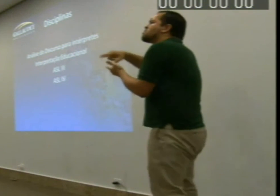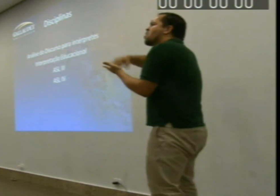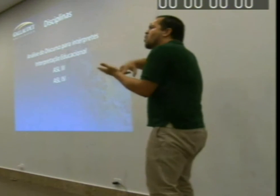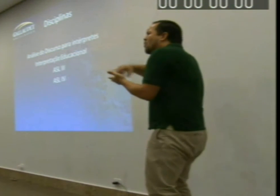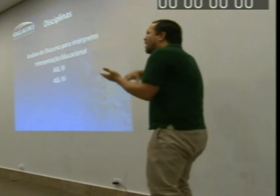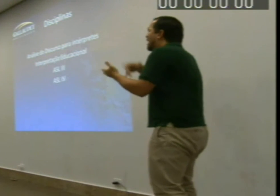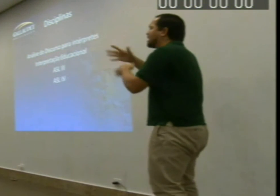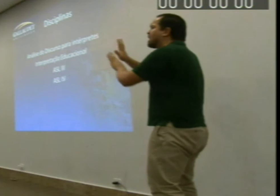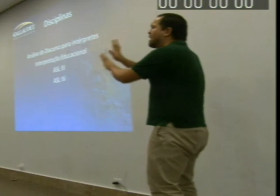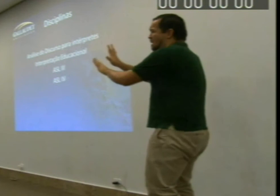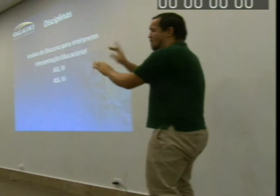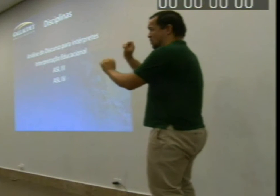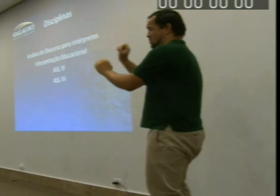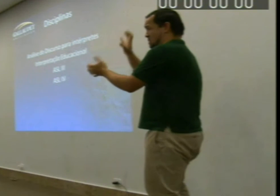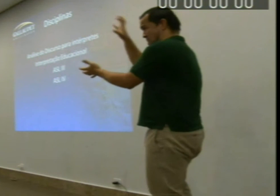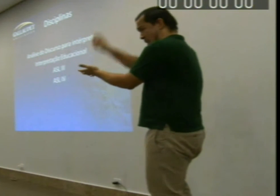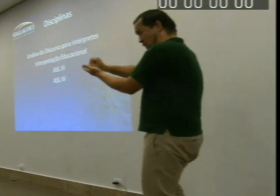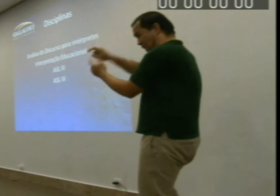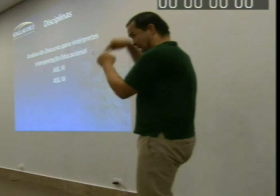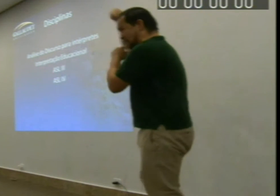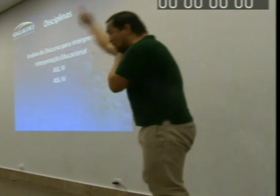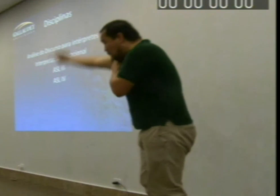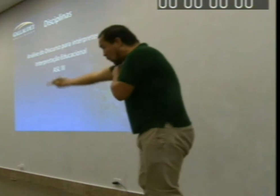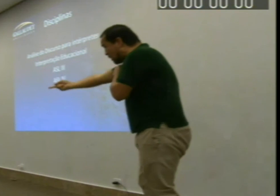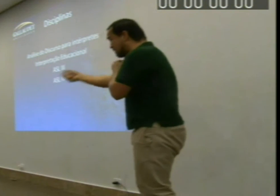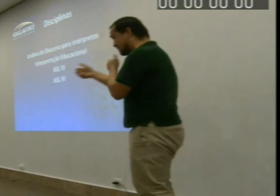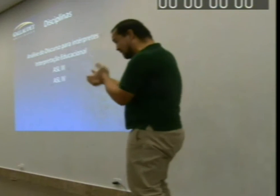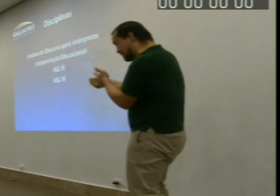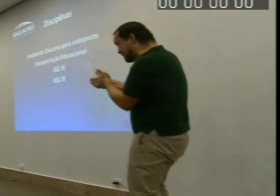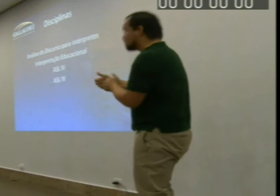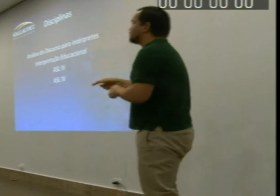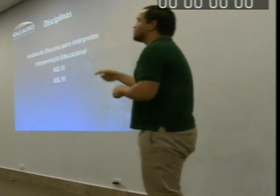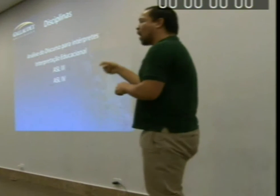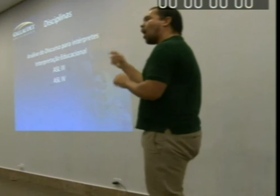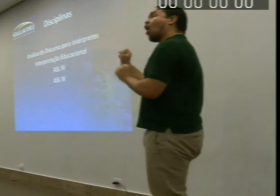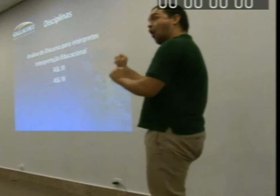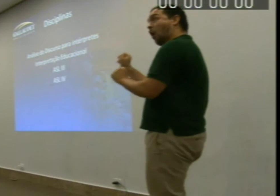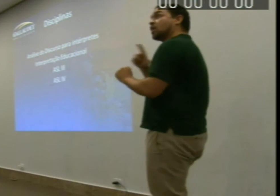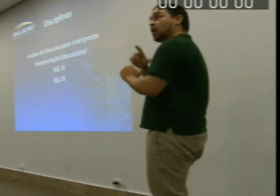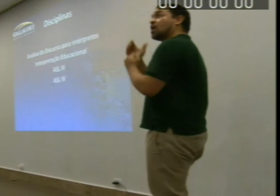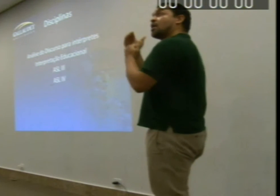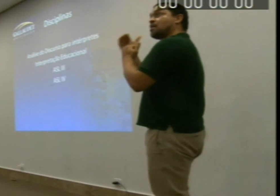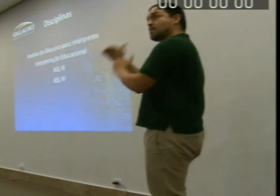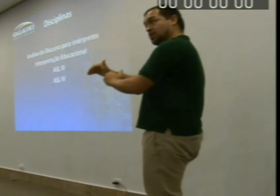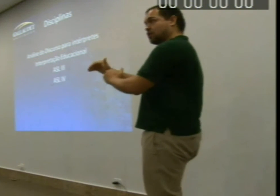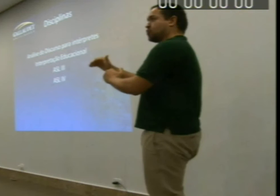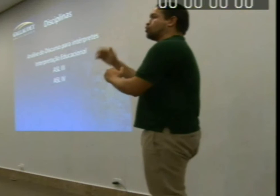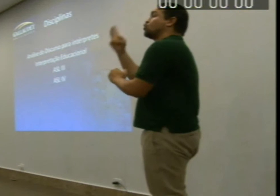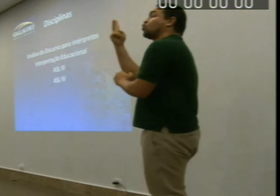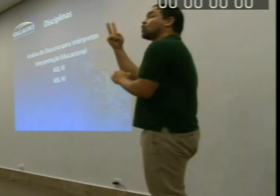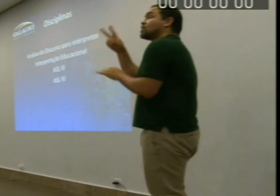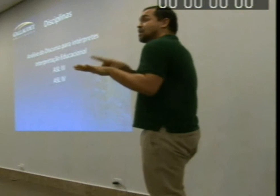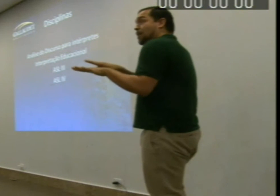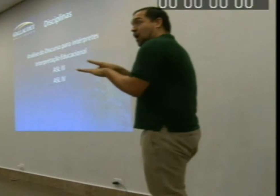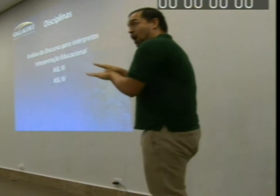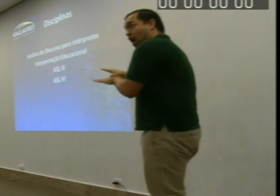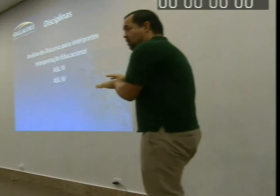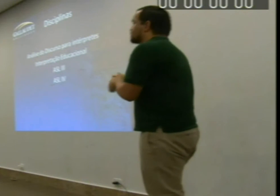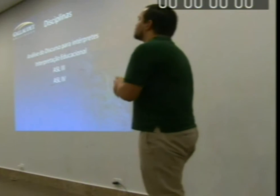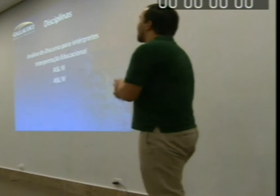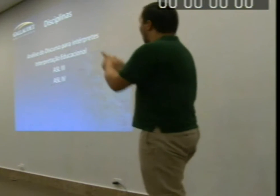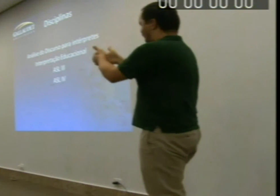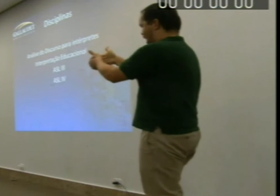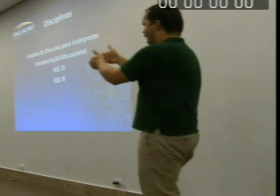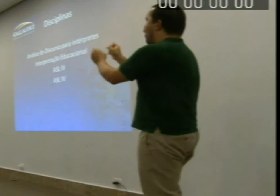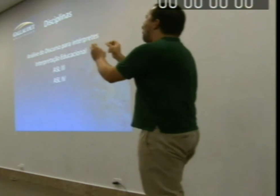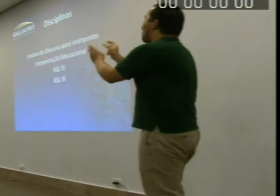documentos ai bom vou fazer a matrícula depois então bom ok então